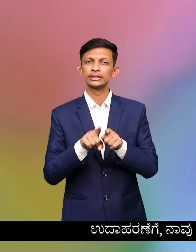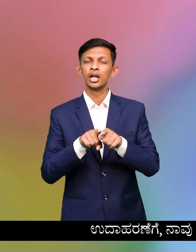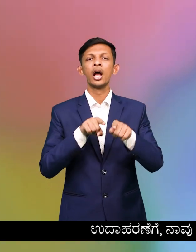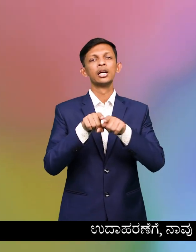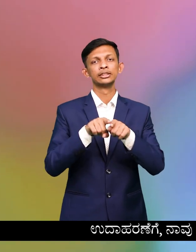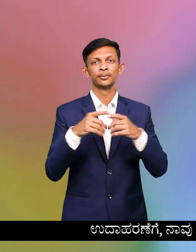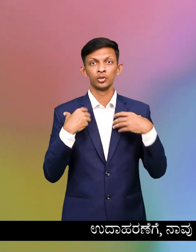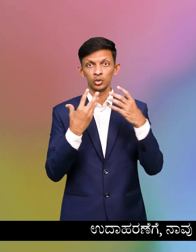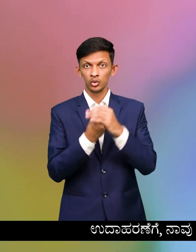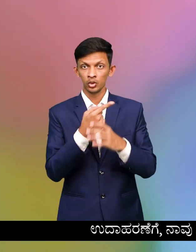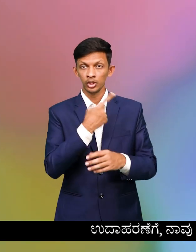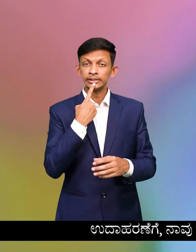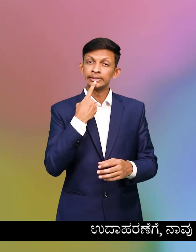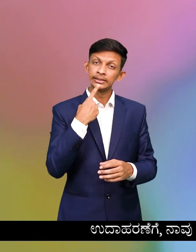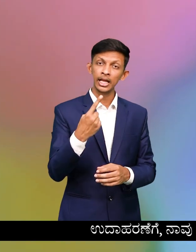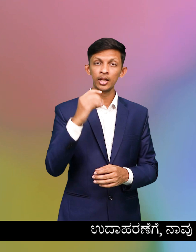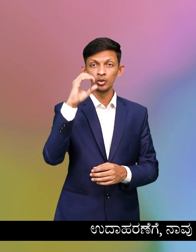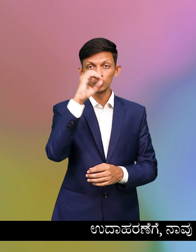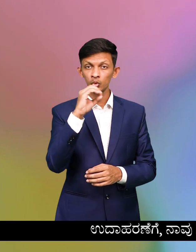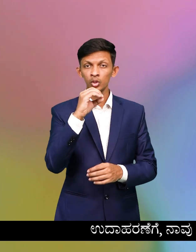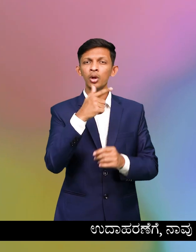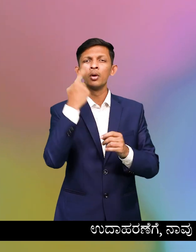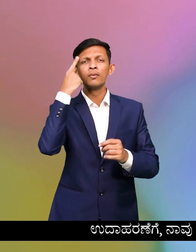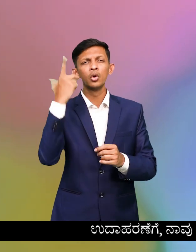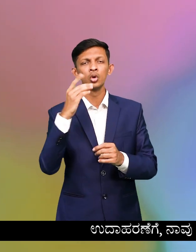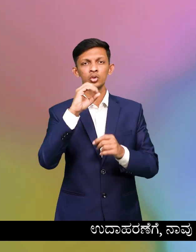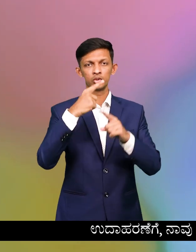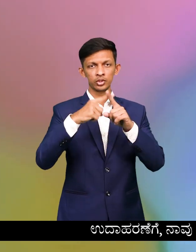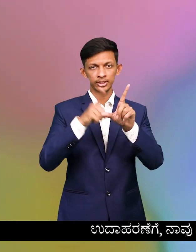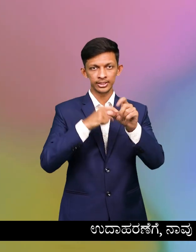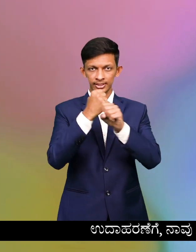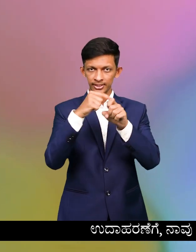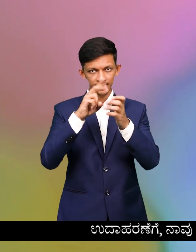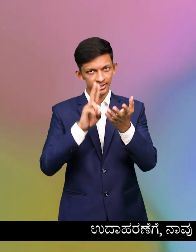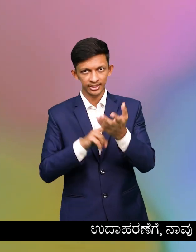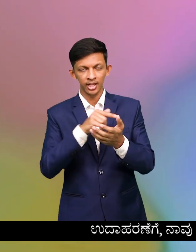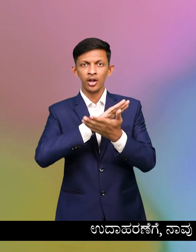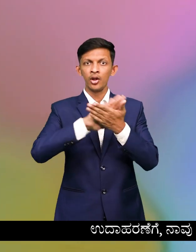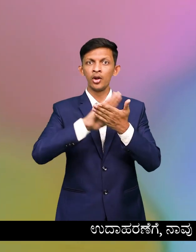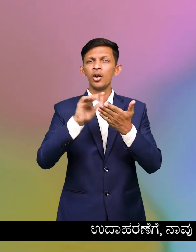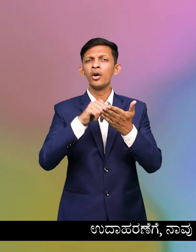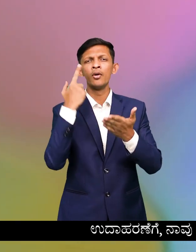ಉದಾಹರಣೆಗೆ, ನಾವು ಆಮ್ಲಜನಕಕ್ಕೆ O, ಹೈಡ್ರೋಜನ್ಗೆ H, ಹೀಗೆ ಹೇಳಬಹುದು.